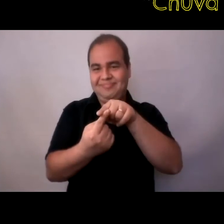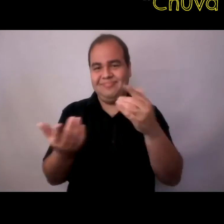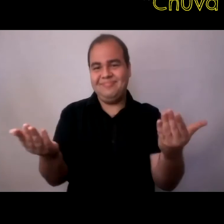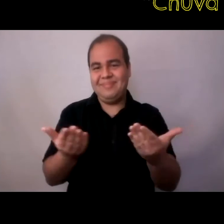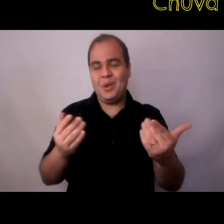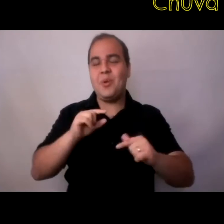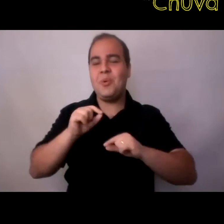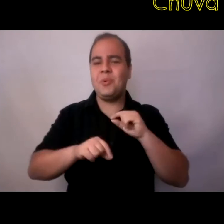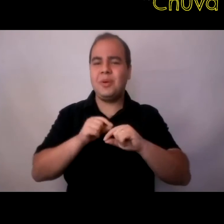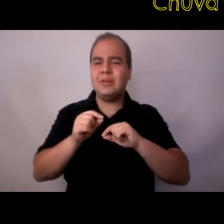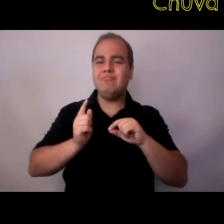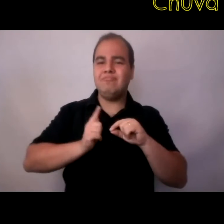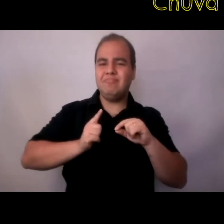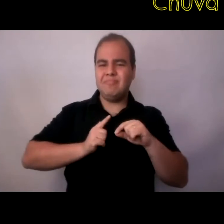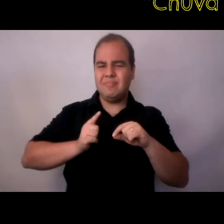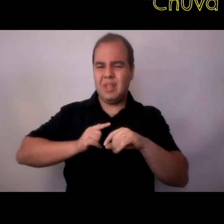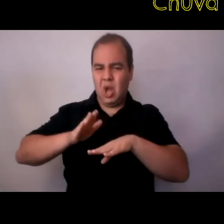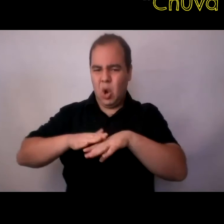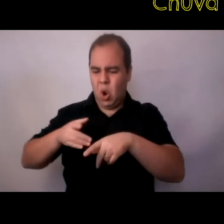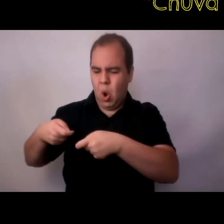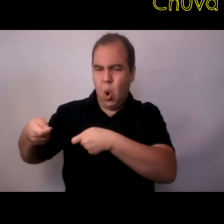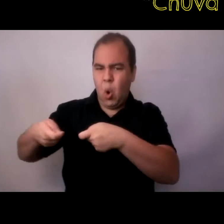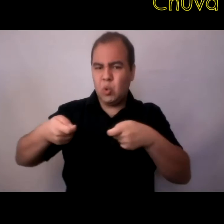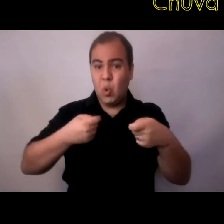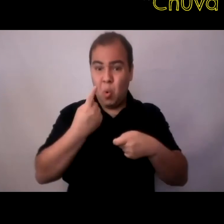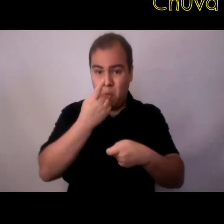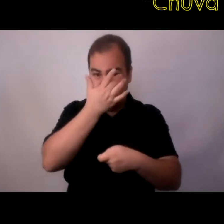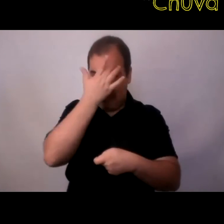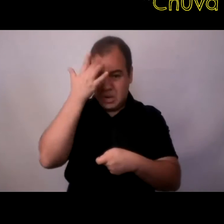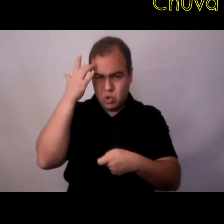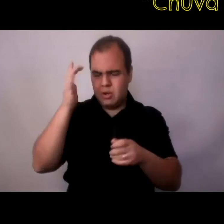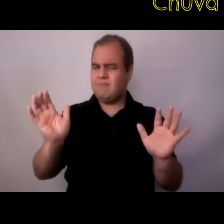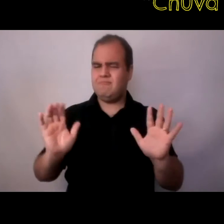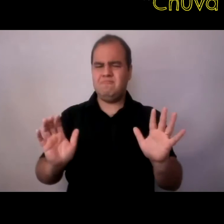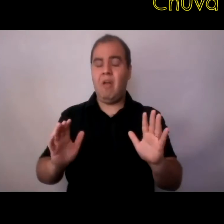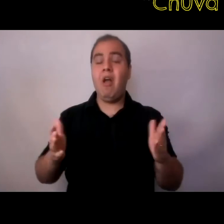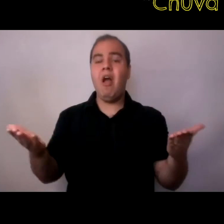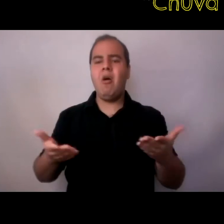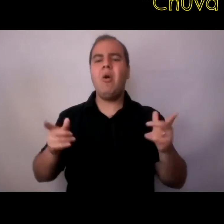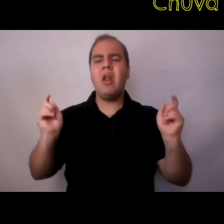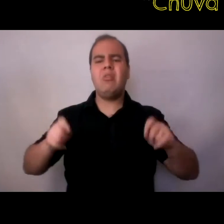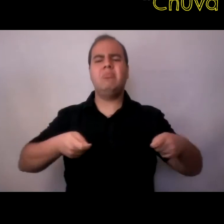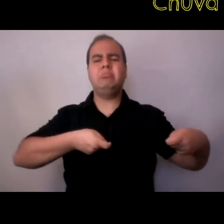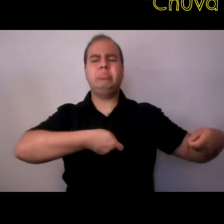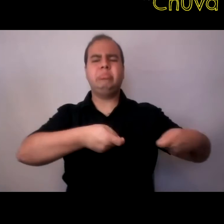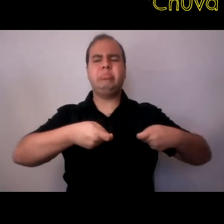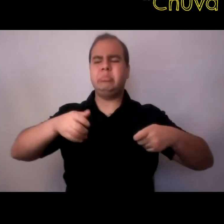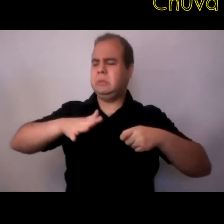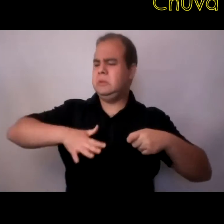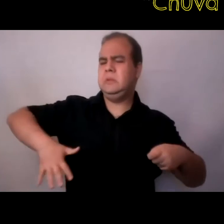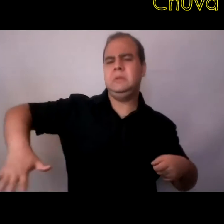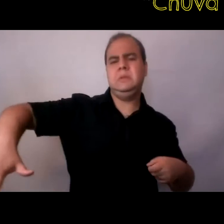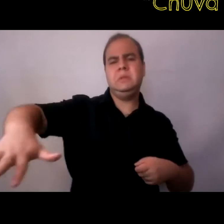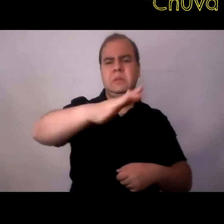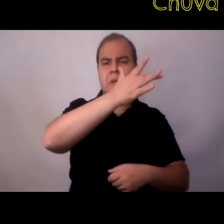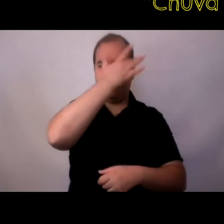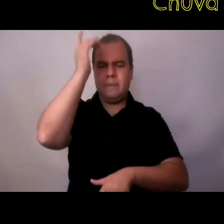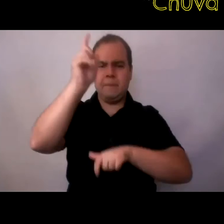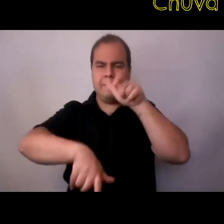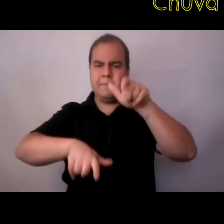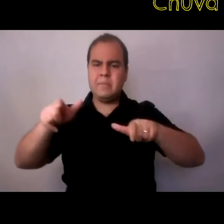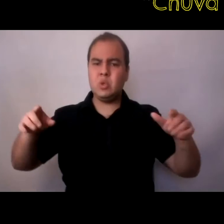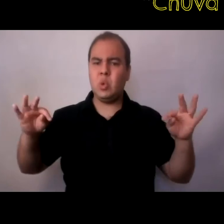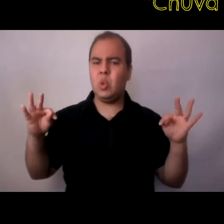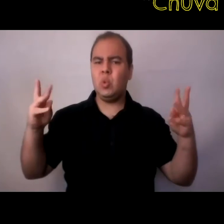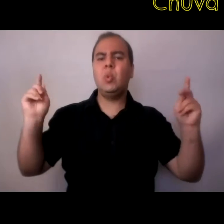do controle de A, B ou C e que passasse a ser de domínio público, mas mais do que domínio, né, assim, de